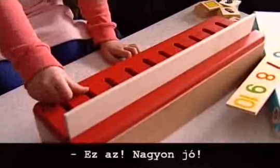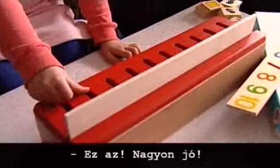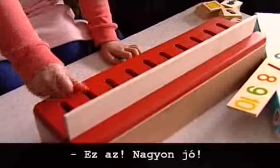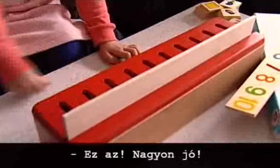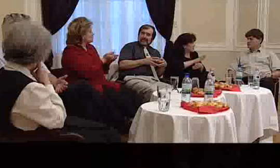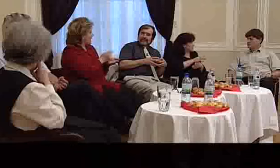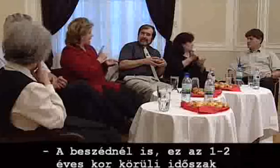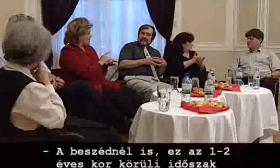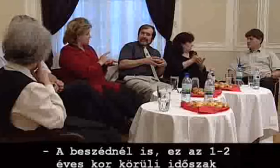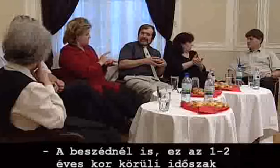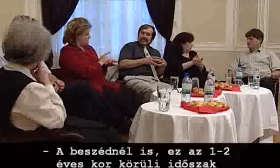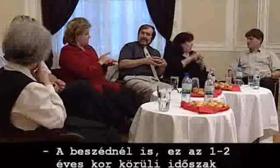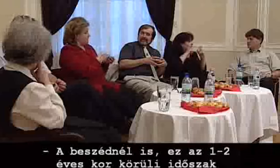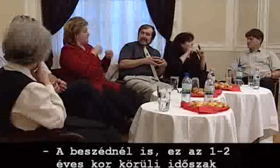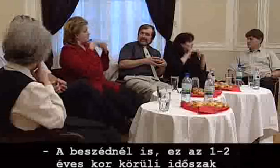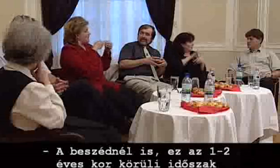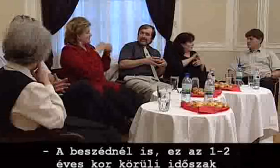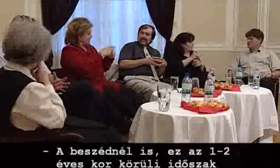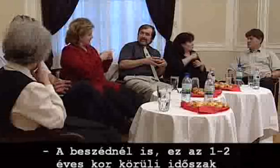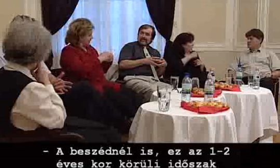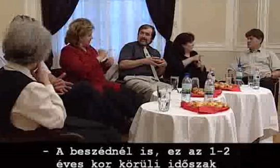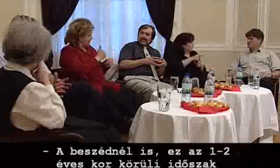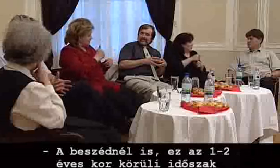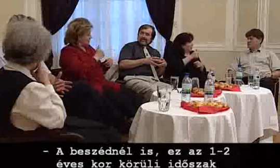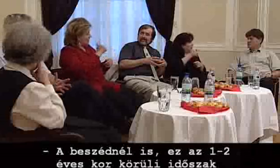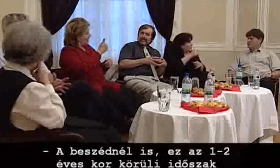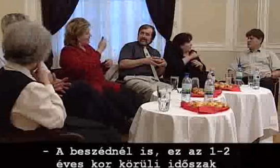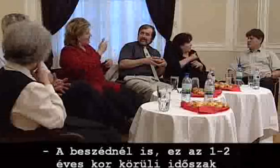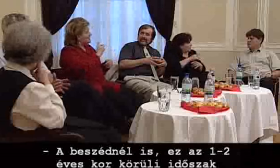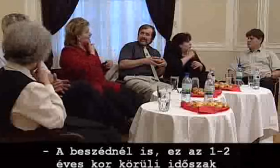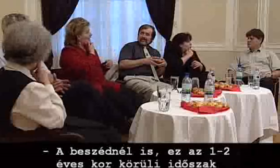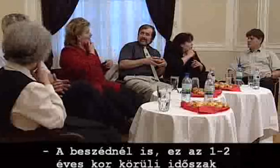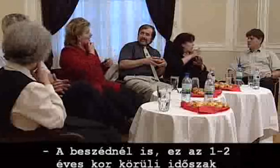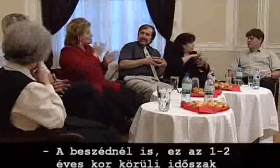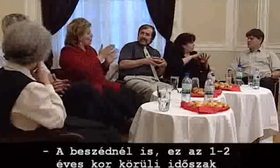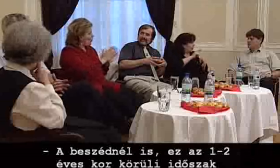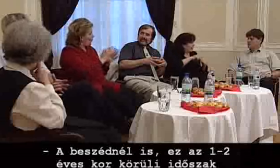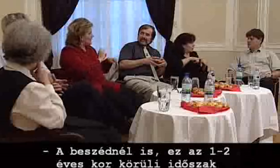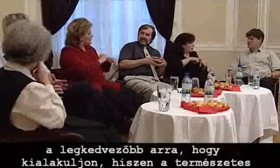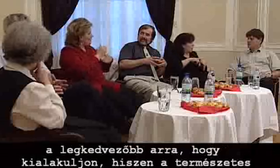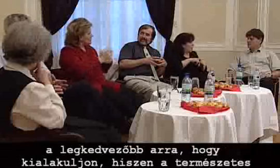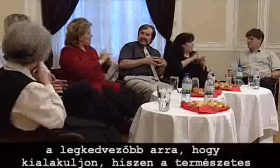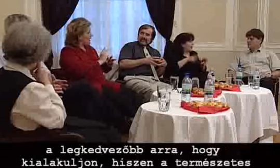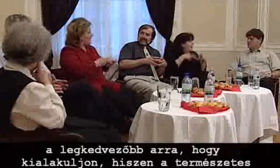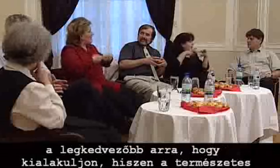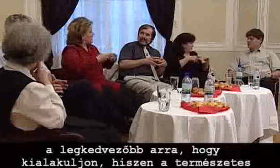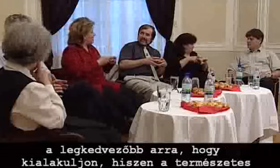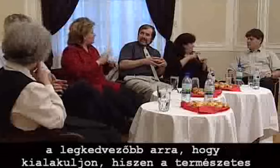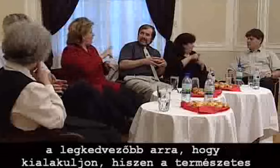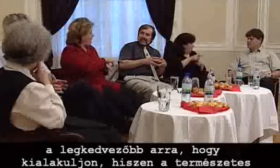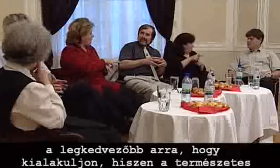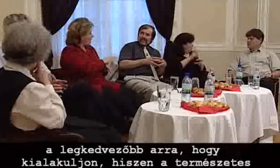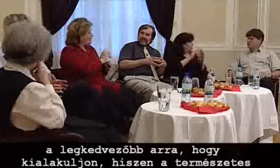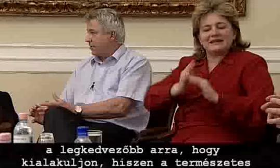Nagyon jó! A beszédnél is ez az 1-2 éves kor körüli időszak a legkedvezőbb arra,